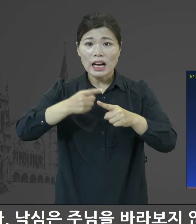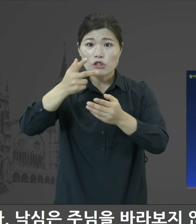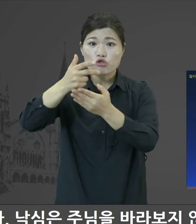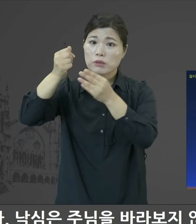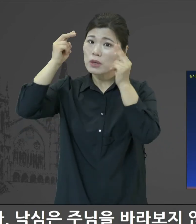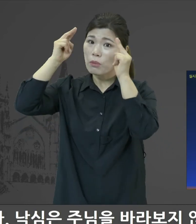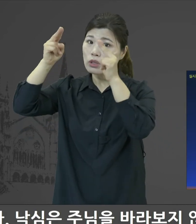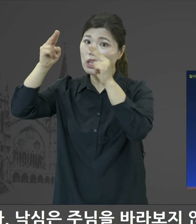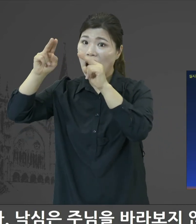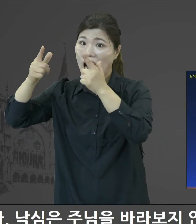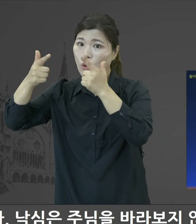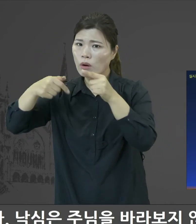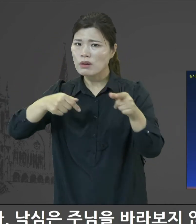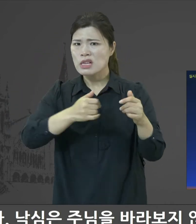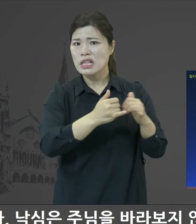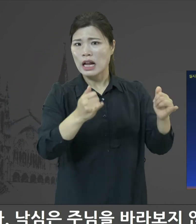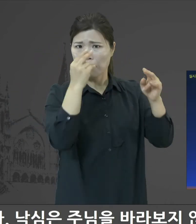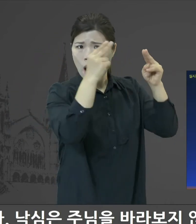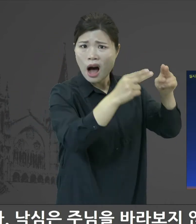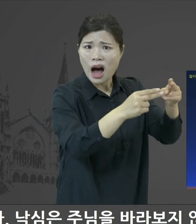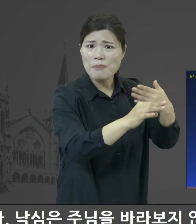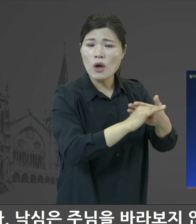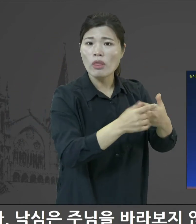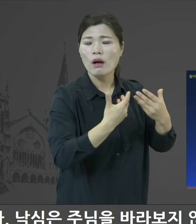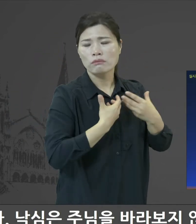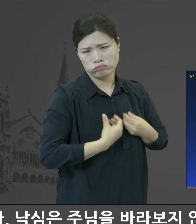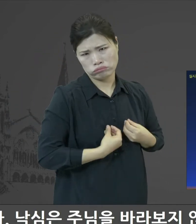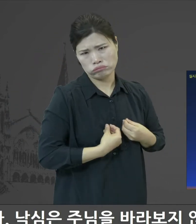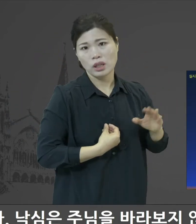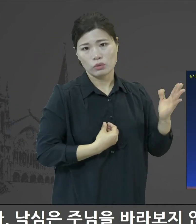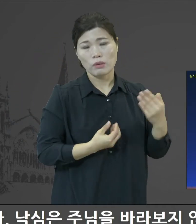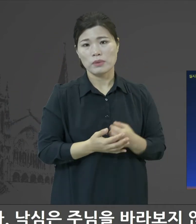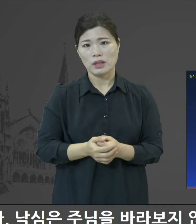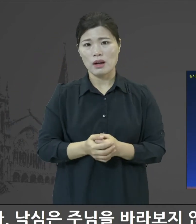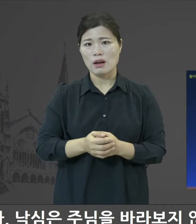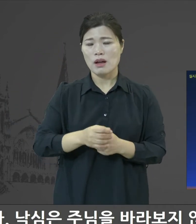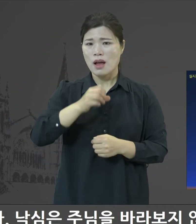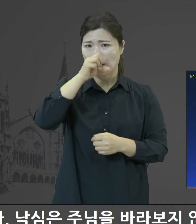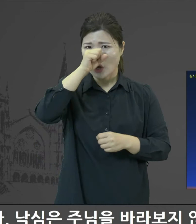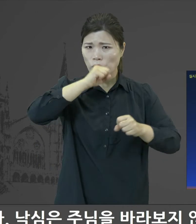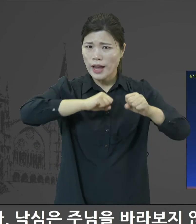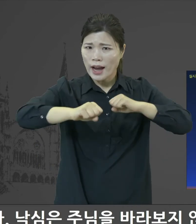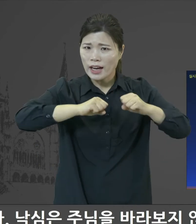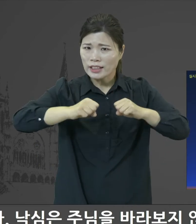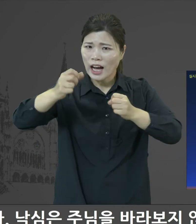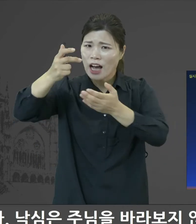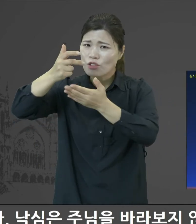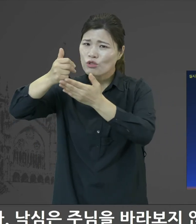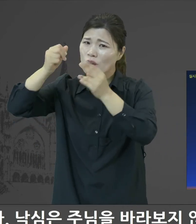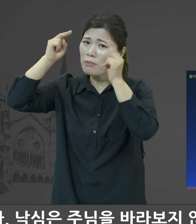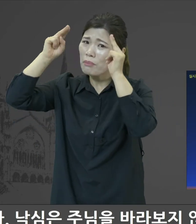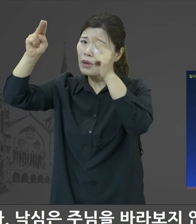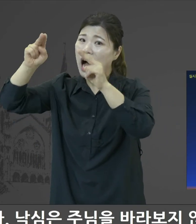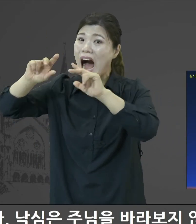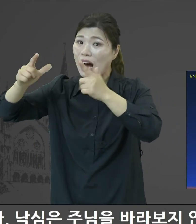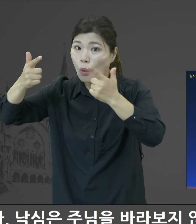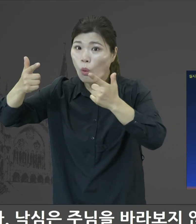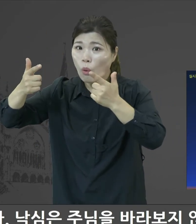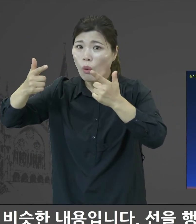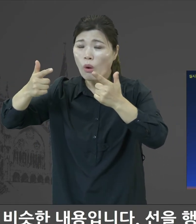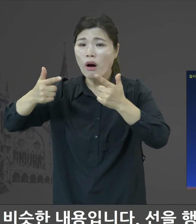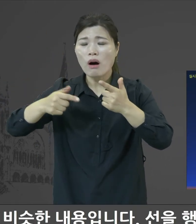사람을 바라보면 낙심할 수 있다는 겁니다. 선을 행하다가 주님을 바라보지 않고 환경을 바라보면 낙심할 수 있다는